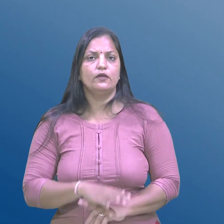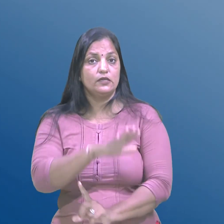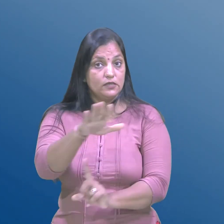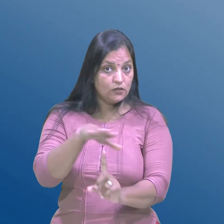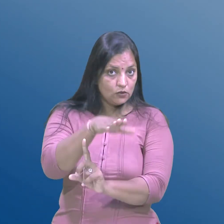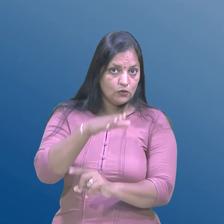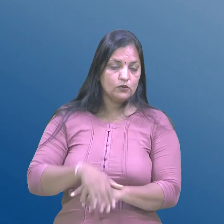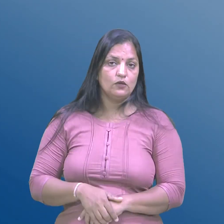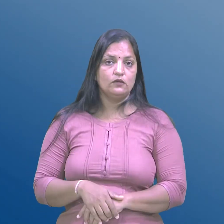લશ્કરી અથડામણ